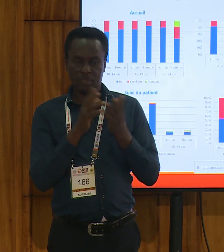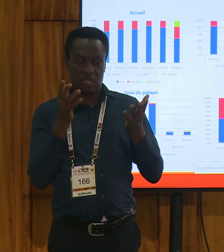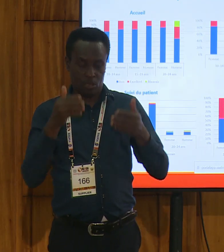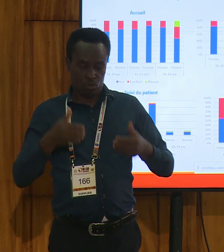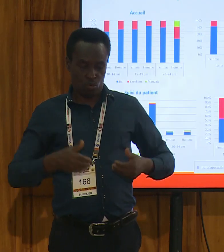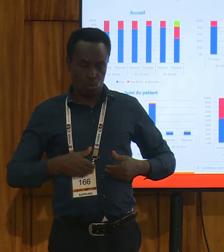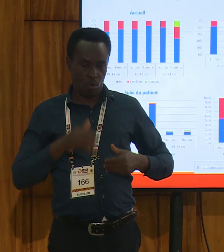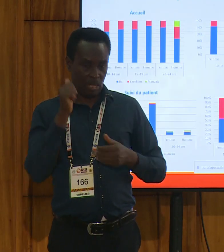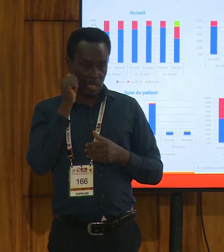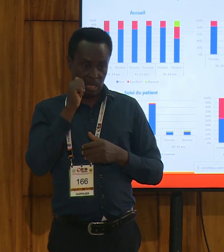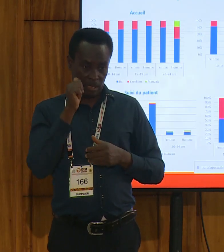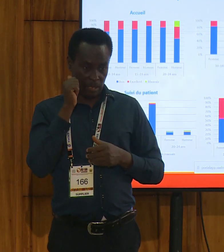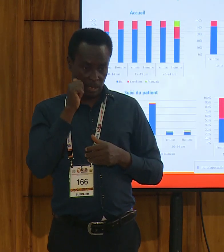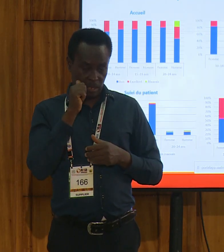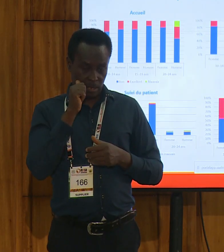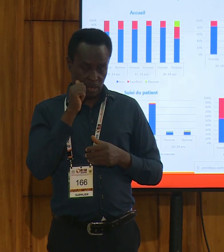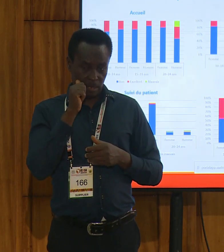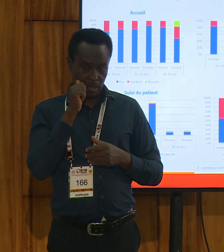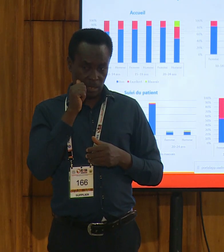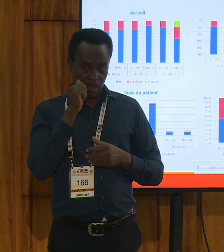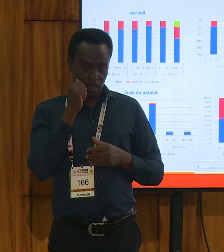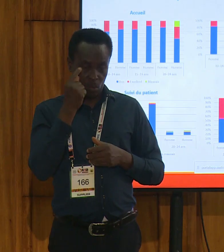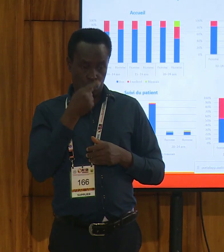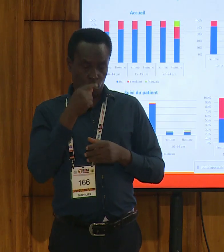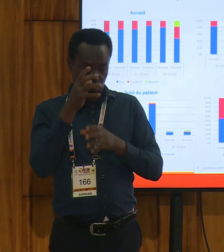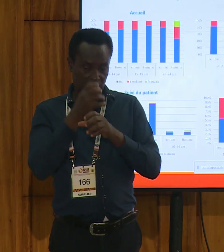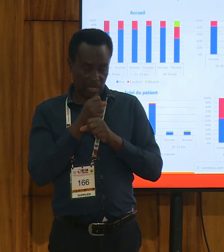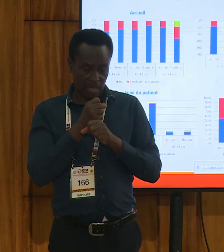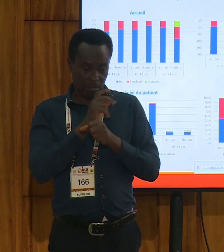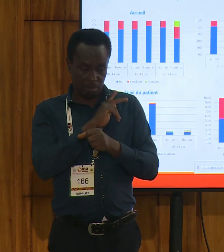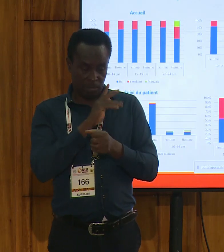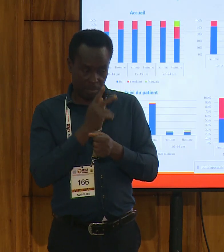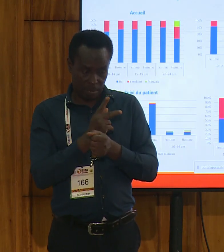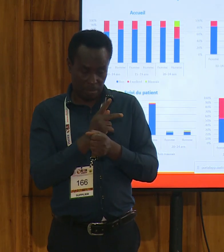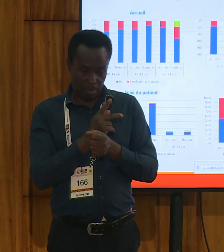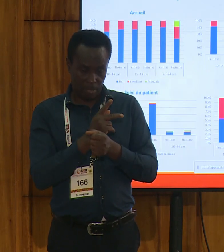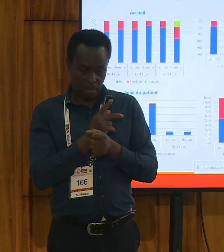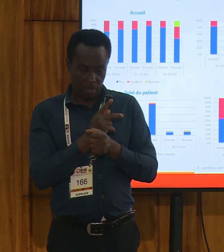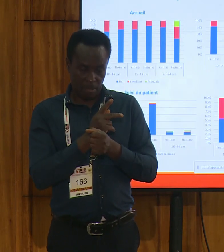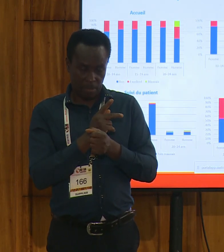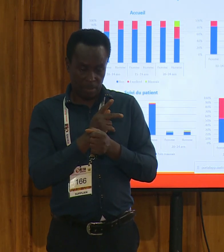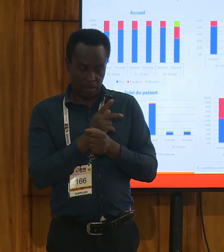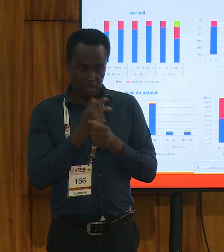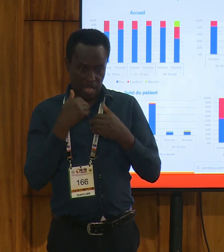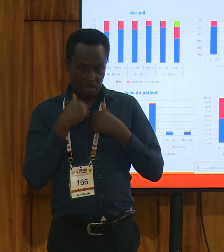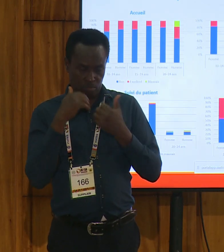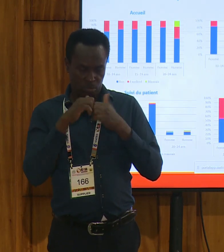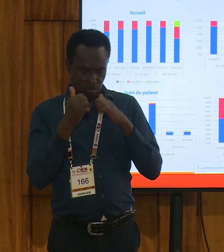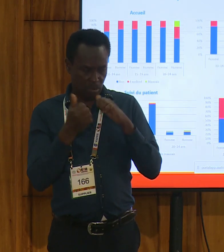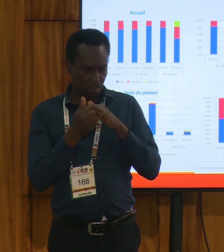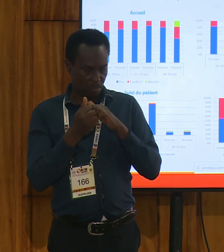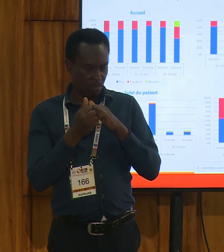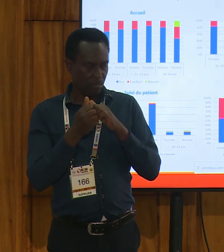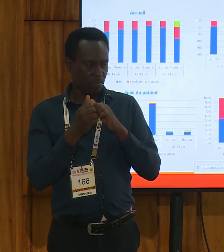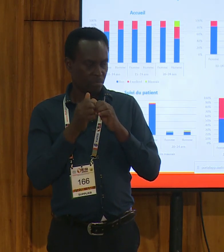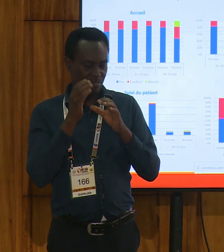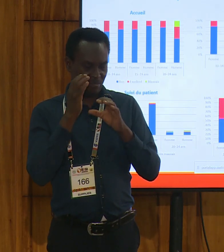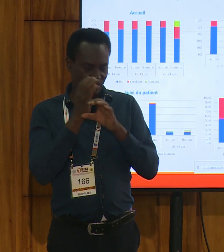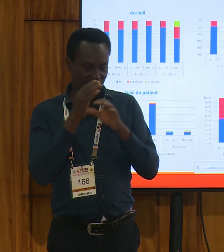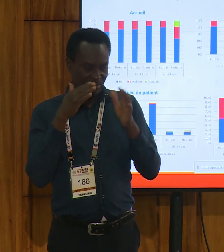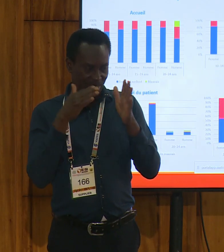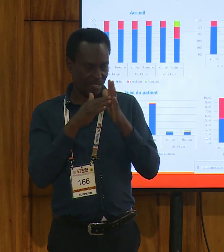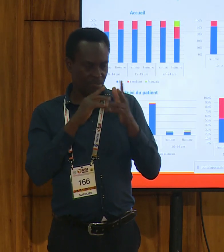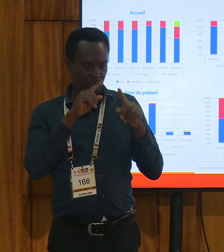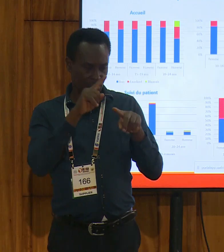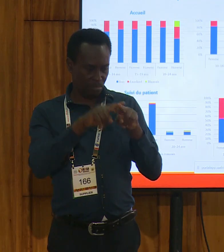filles sont légèrement plus nombreuses à juger le suivi excellent. Les jeunes adultes de 20 à 24 ans,